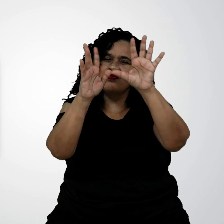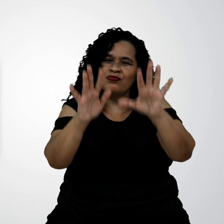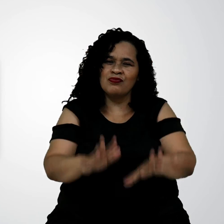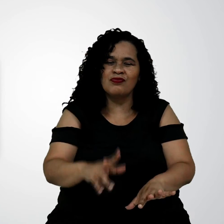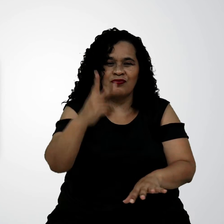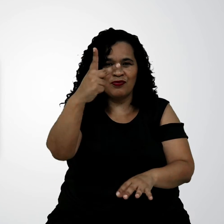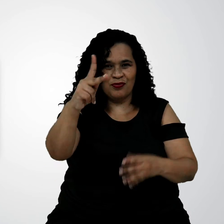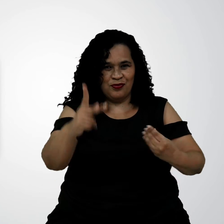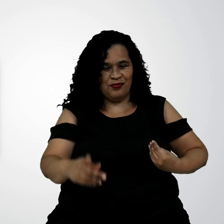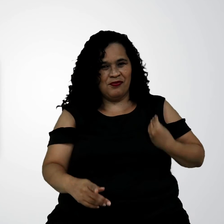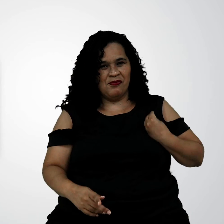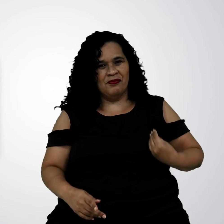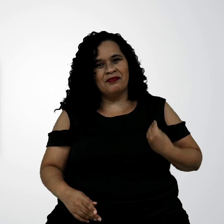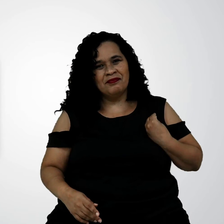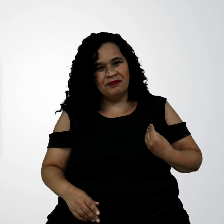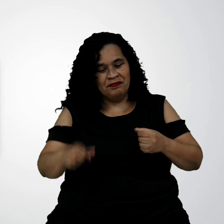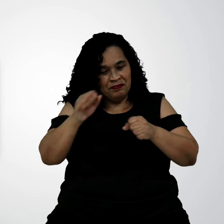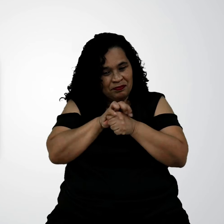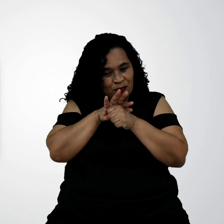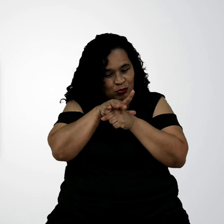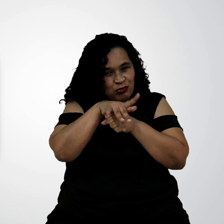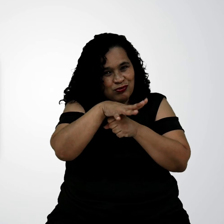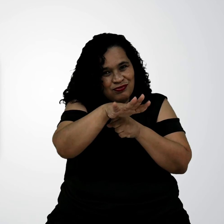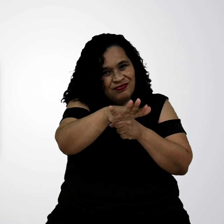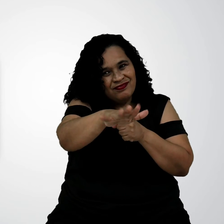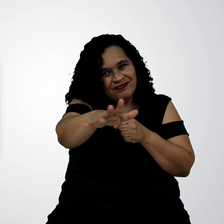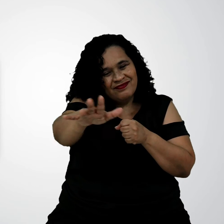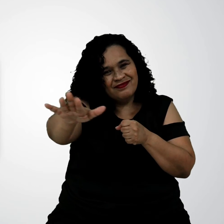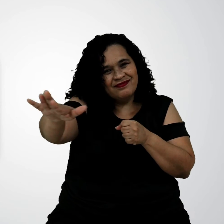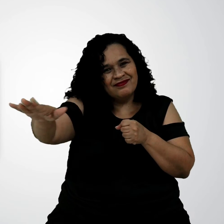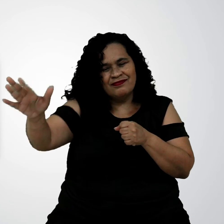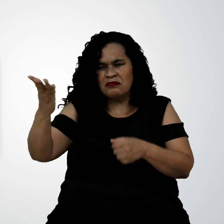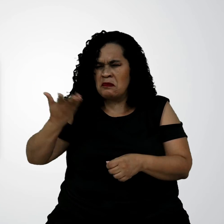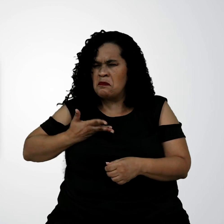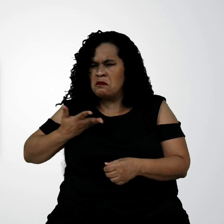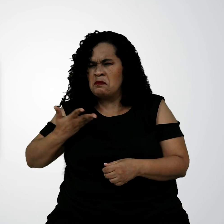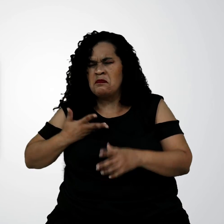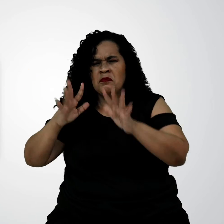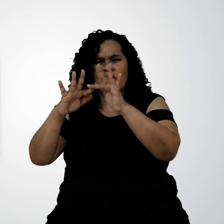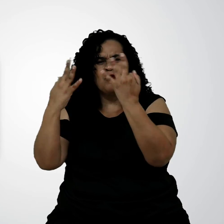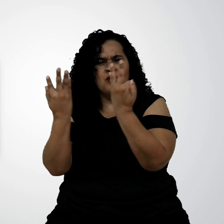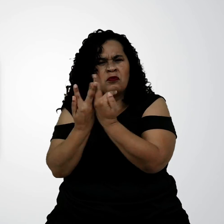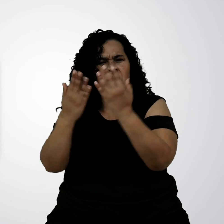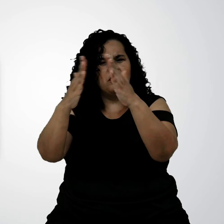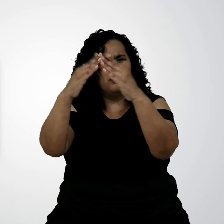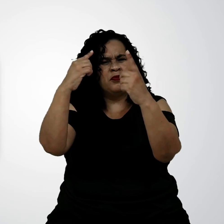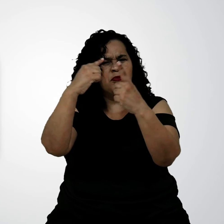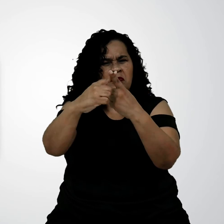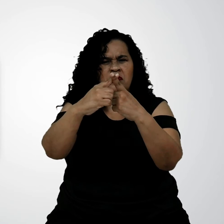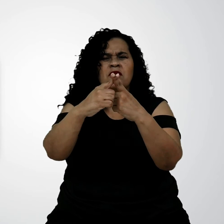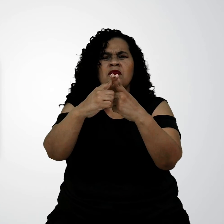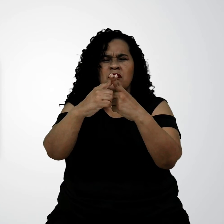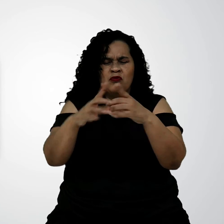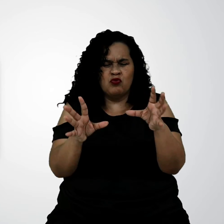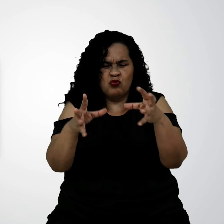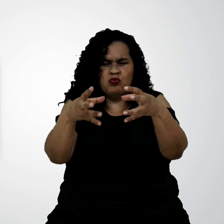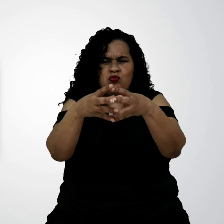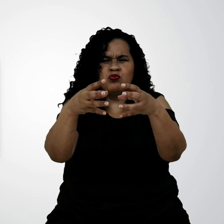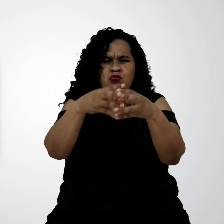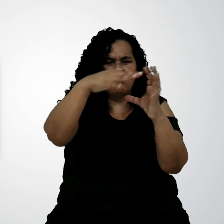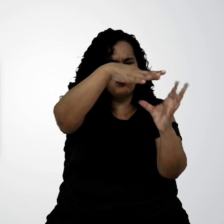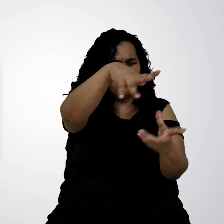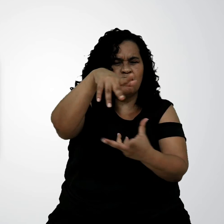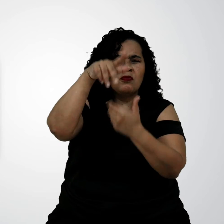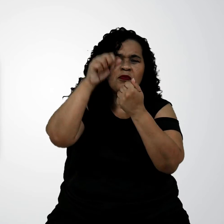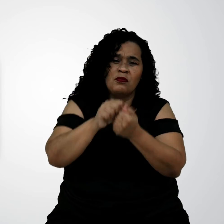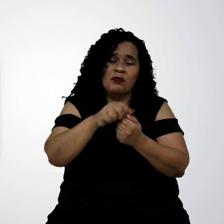e transborde para os seus parentes, para os seus amigos, para a sua igreja, para a sua comunidade, para o mundo, e você se torne